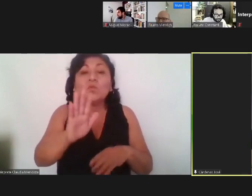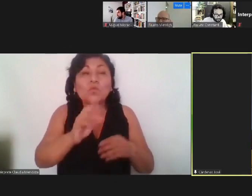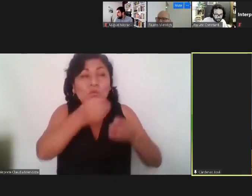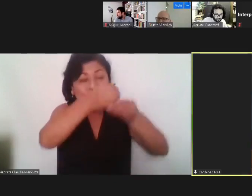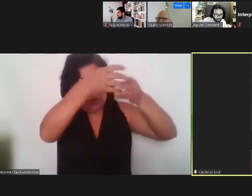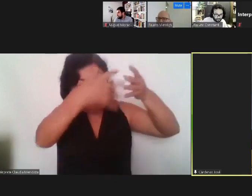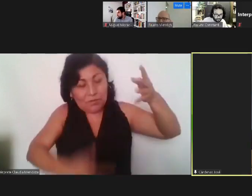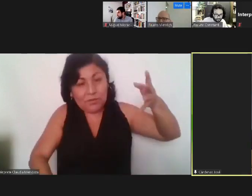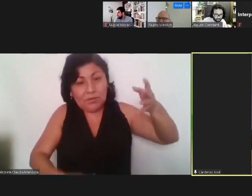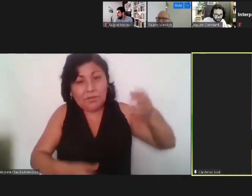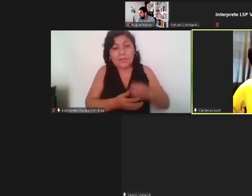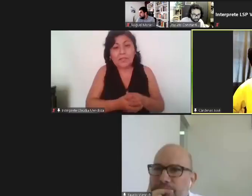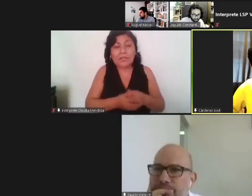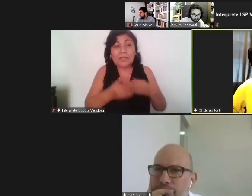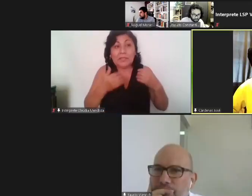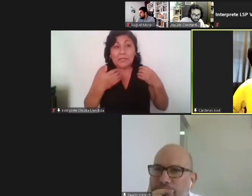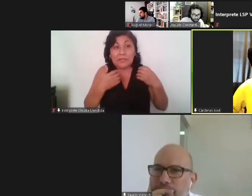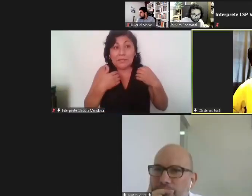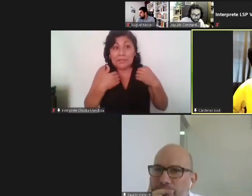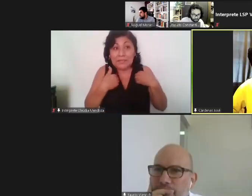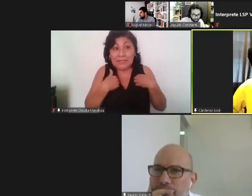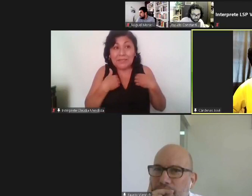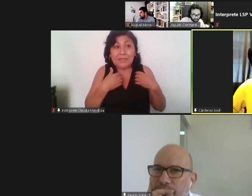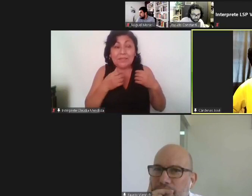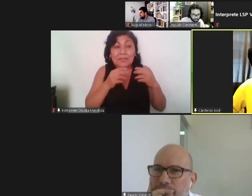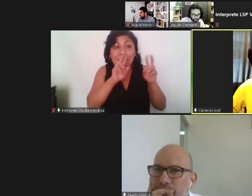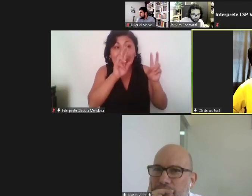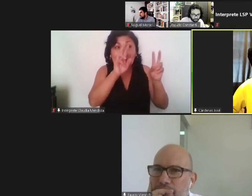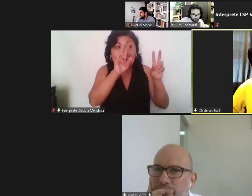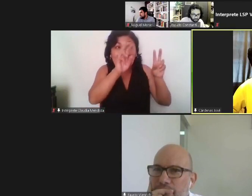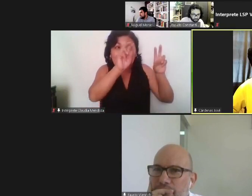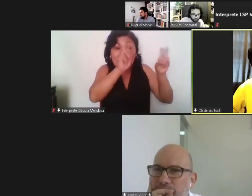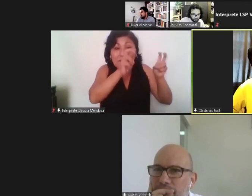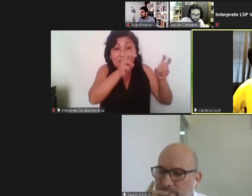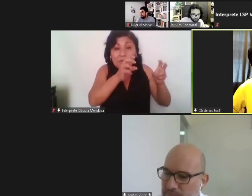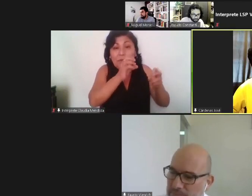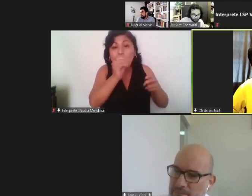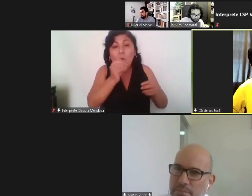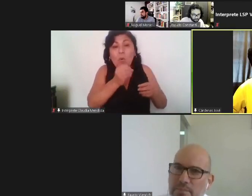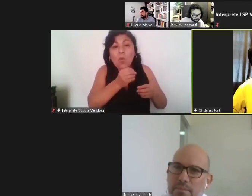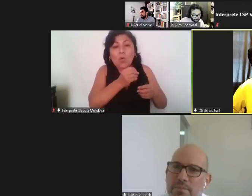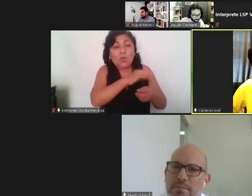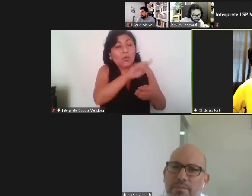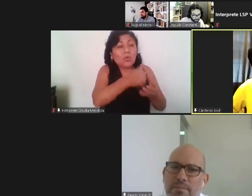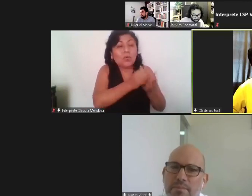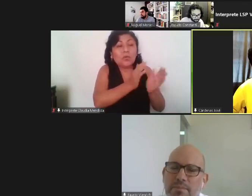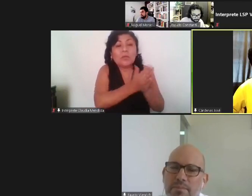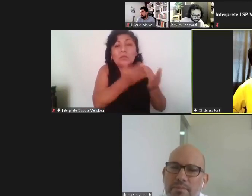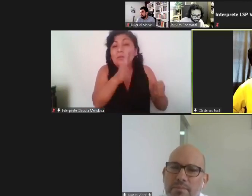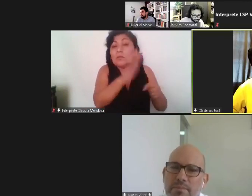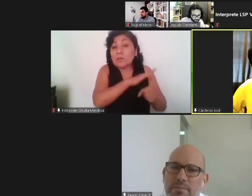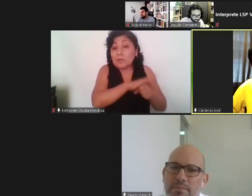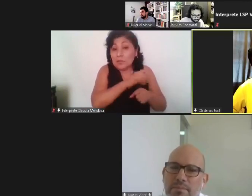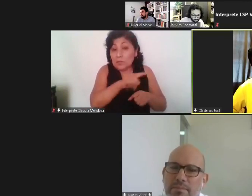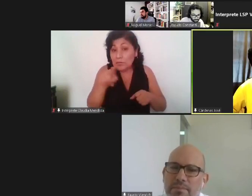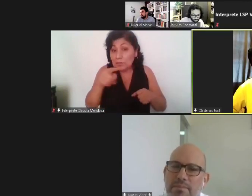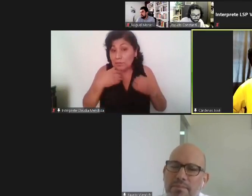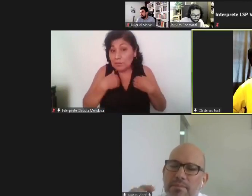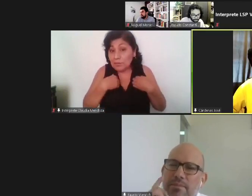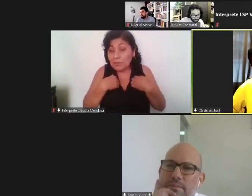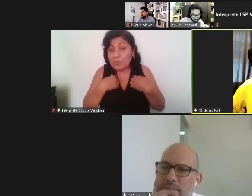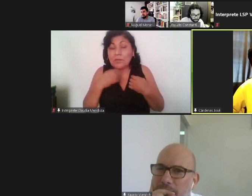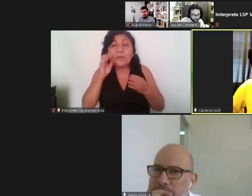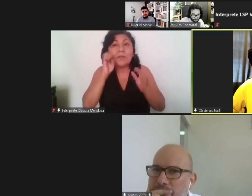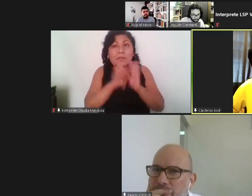el título o es que también han trabajado por recuperar los contenidos? Me refiero a que, por decir, acceder a